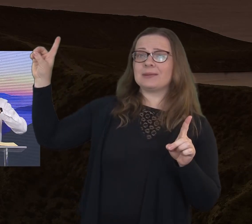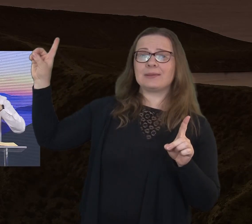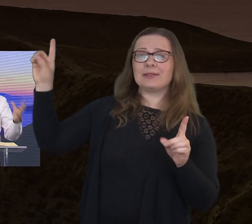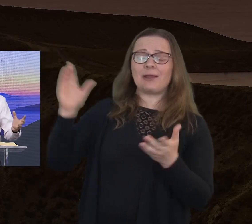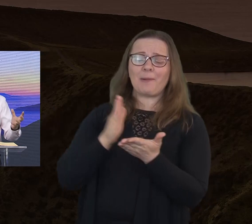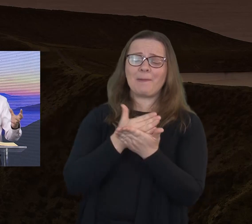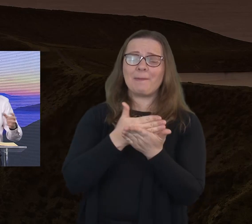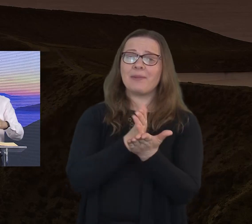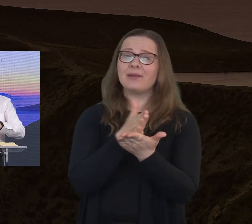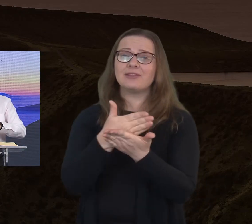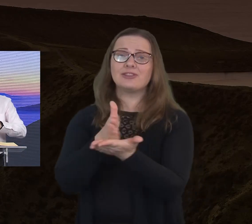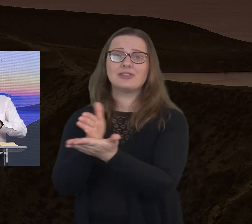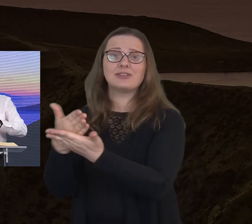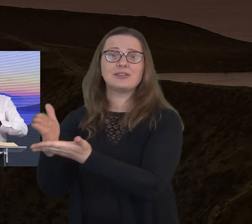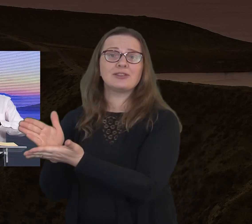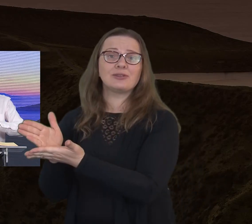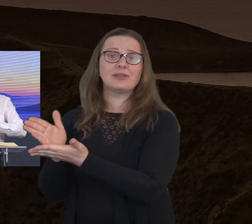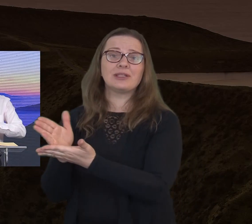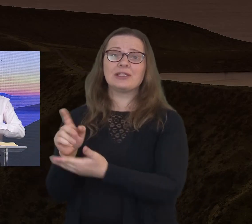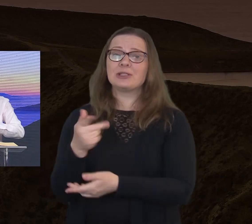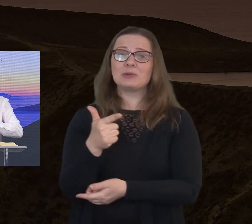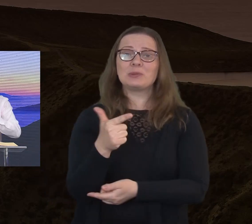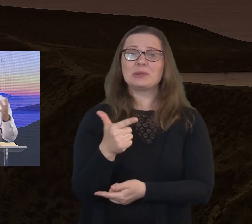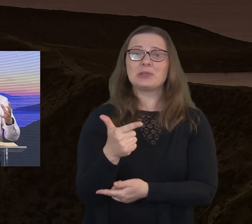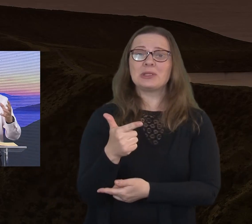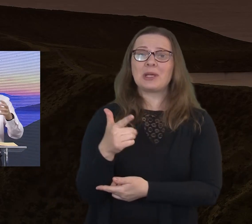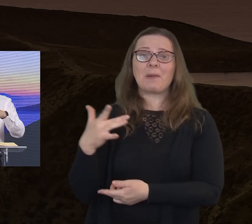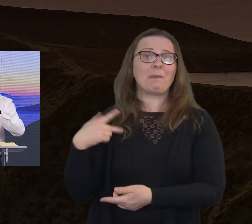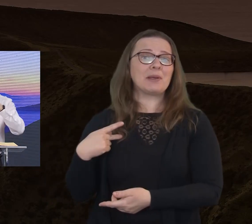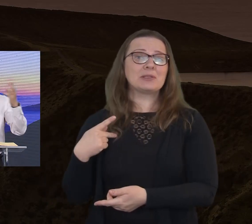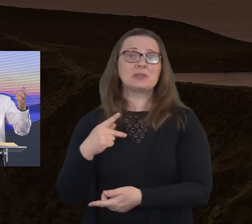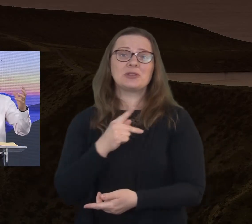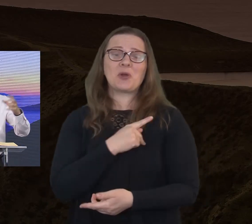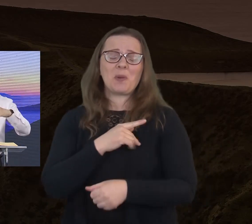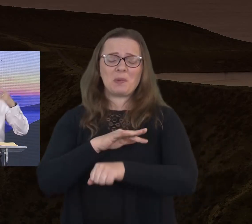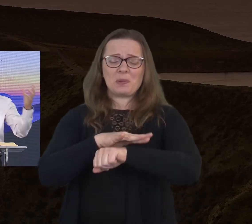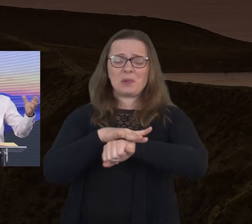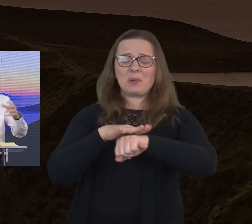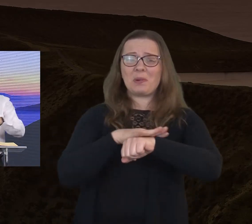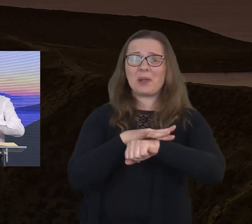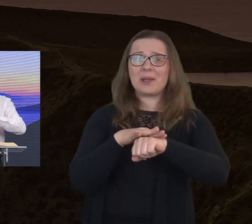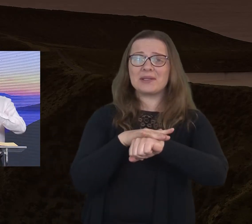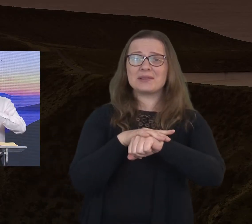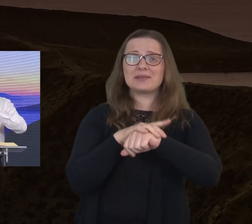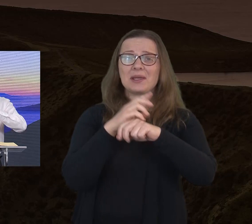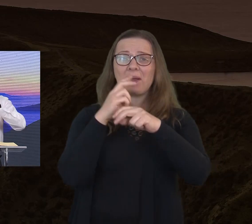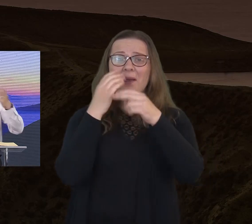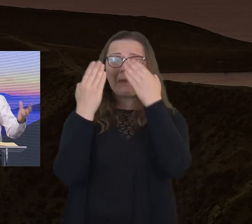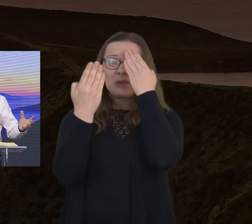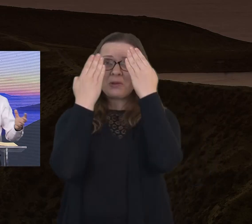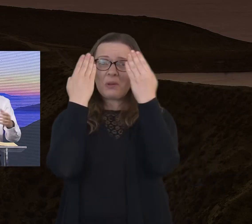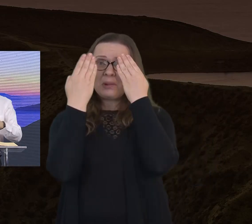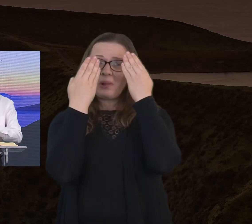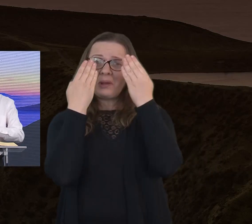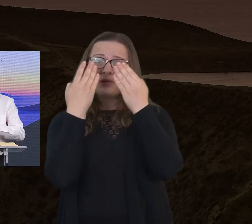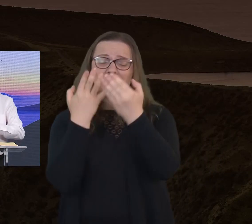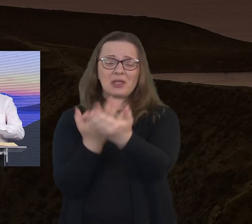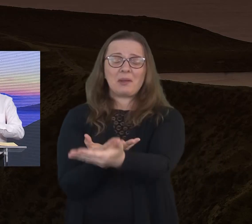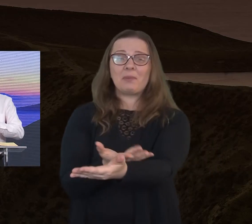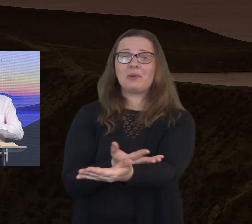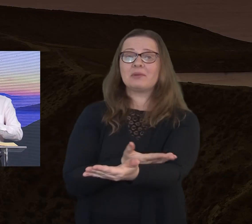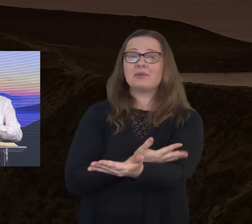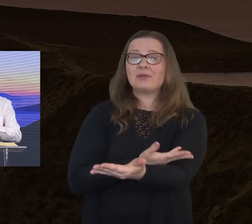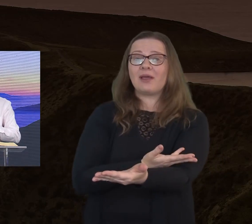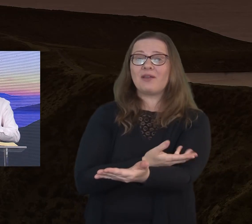ovelha sem pastor, vivendo cheio de doenças e enfermidades da cabeça, emocionais, e